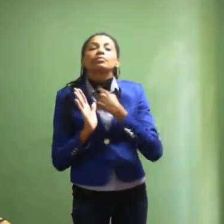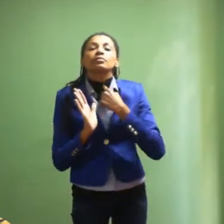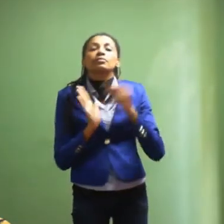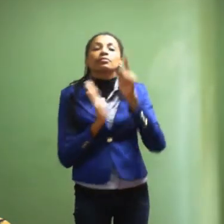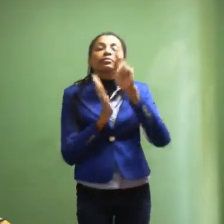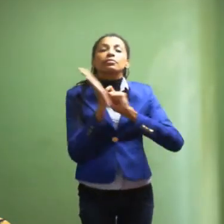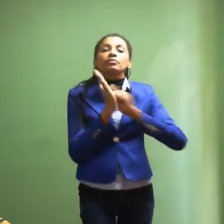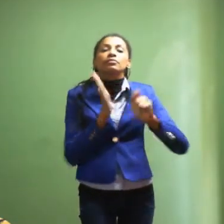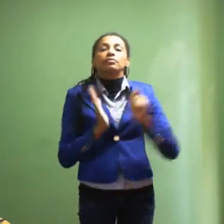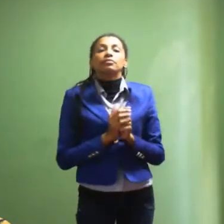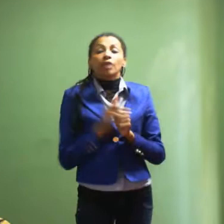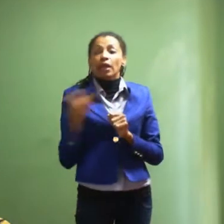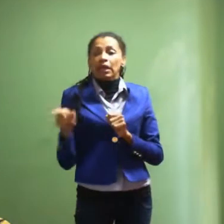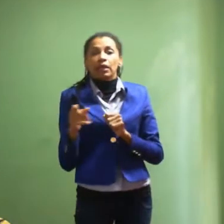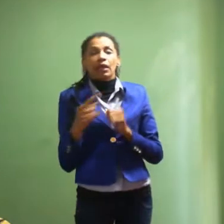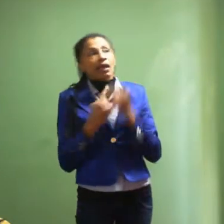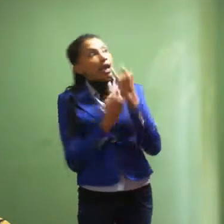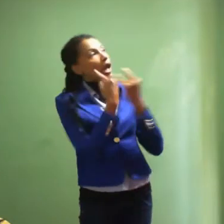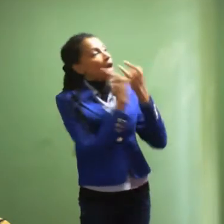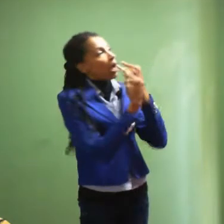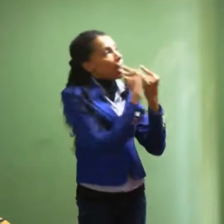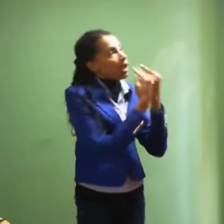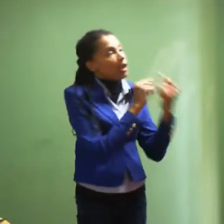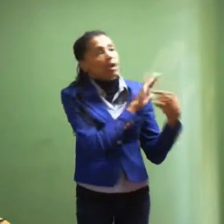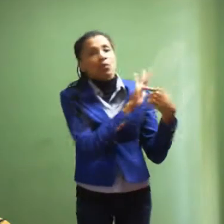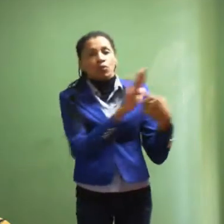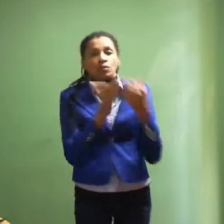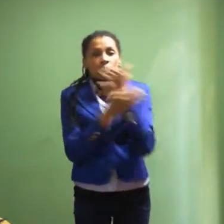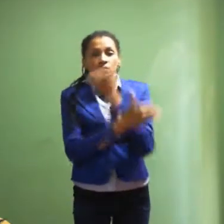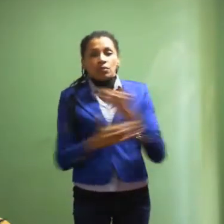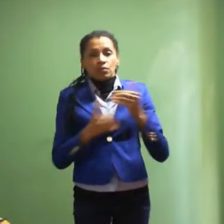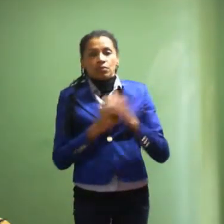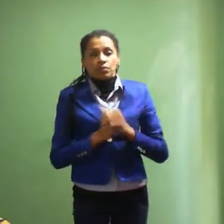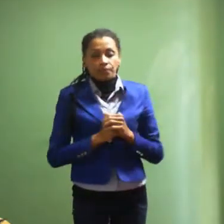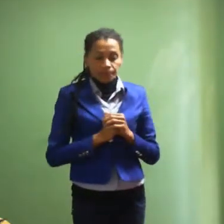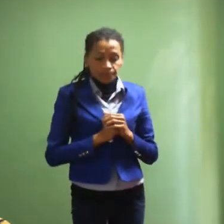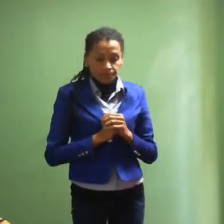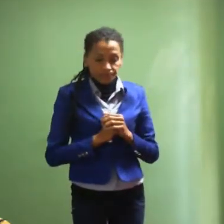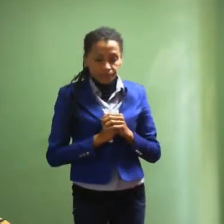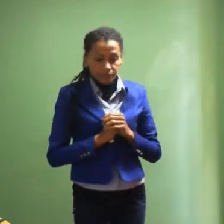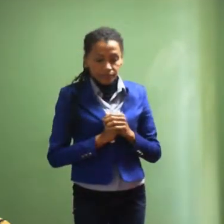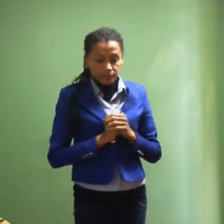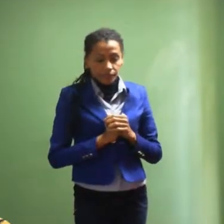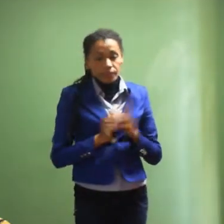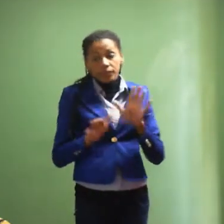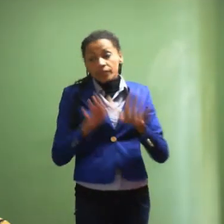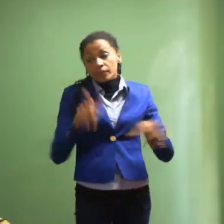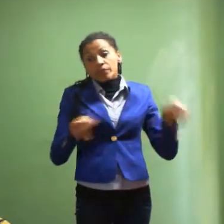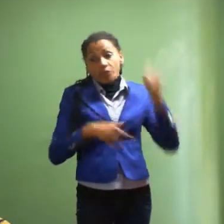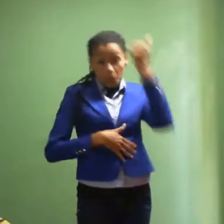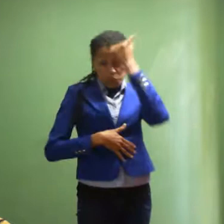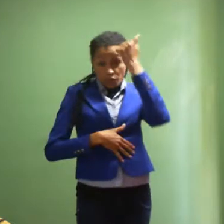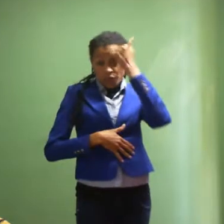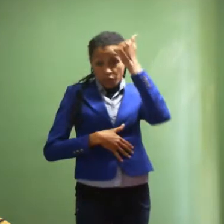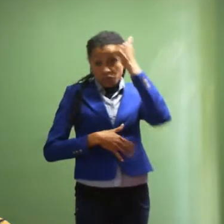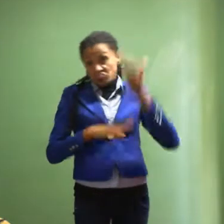posibilidades en lo escrito para ellos poder traer esa información al espacio escolar. Entonces, si el maestro hace su